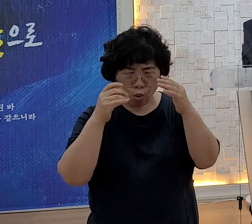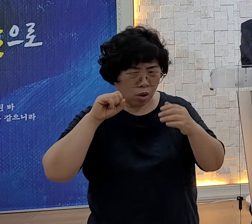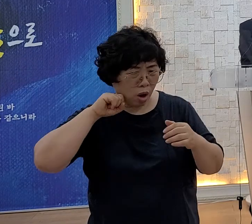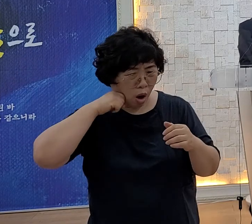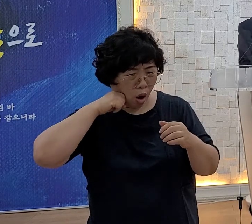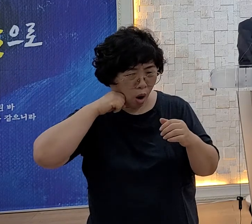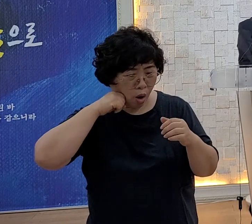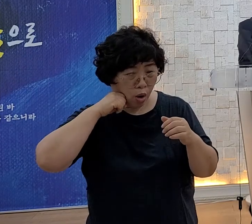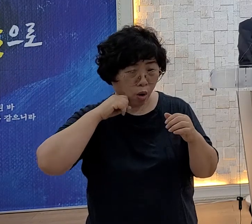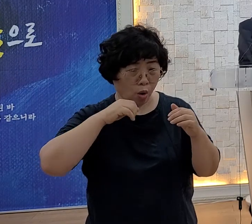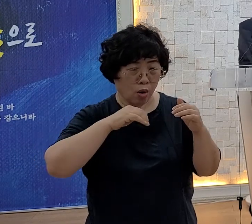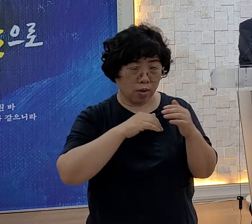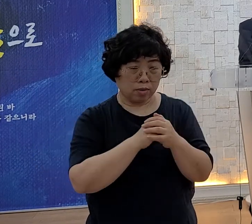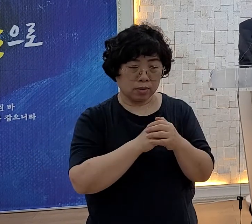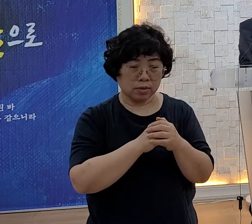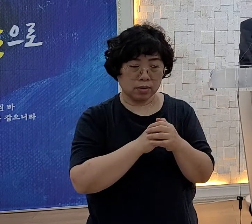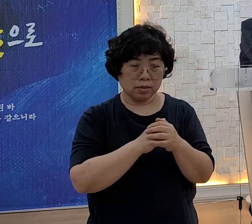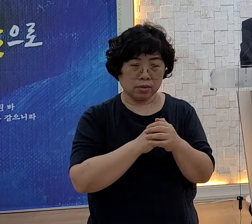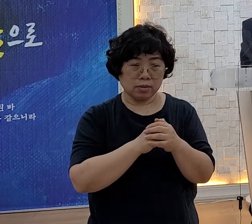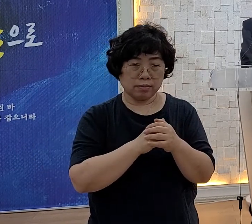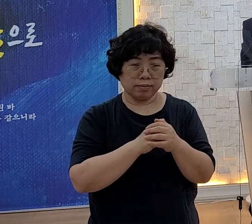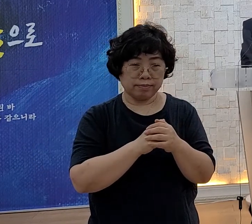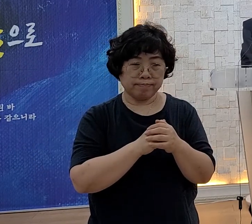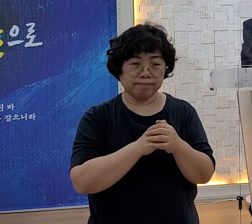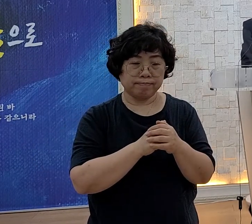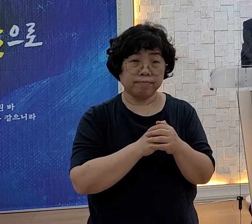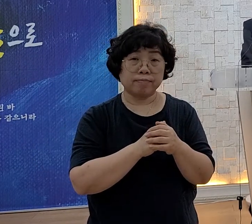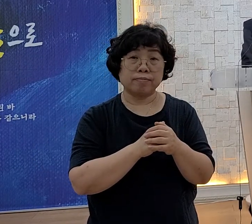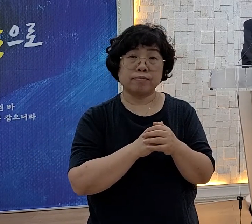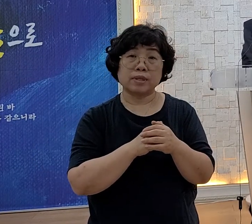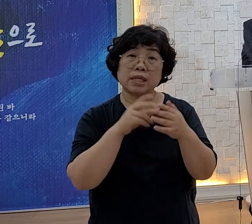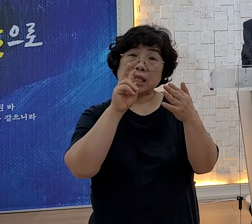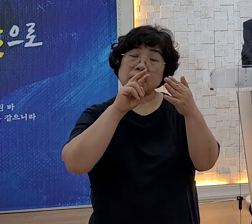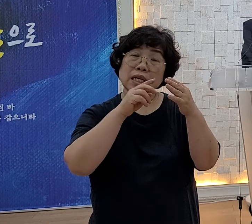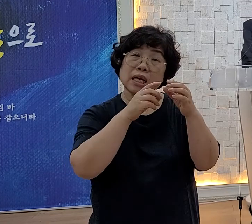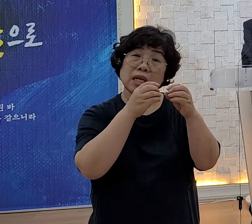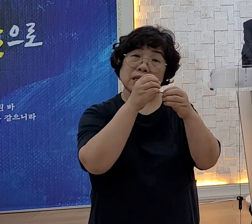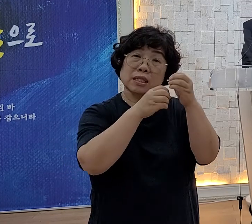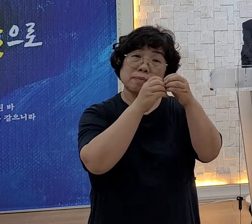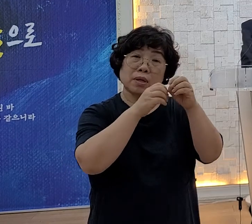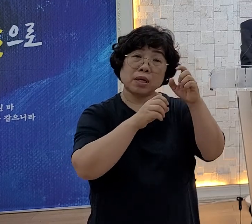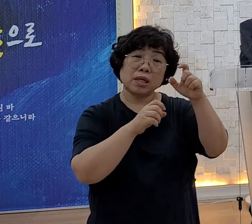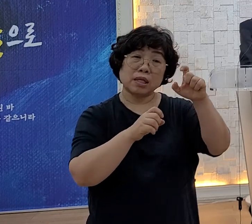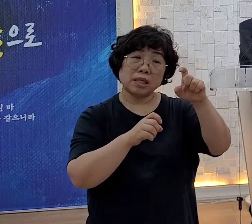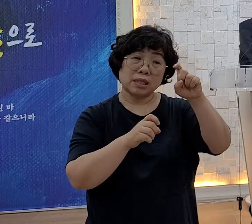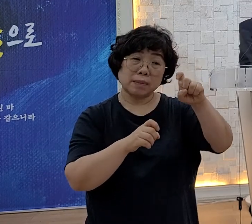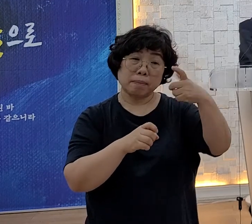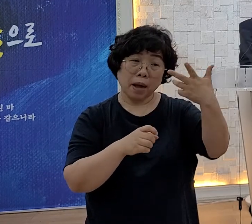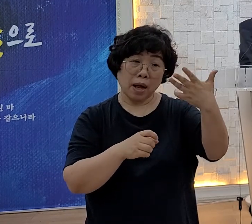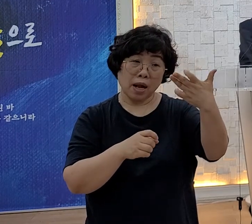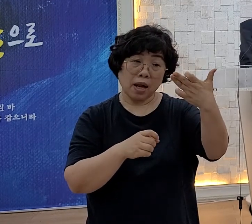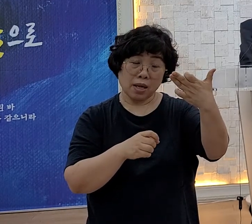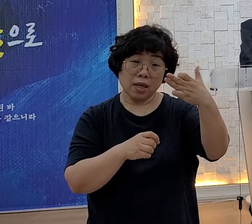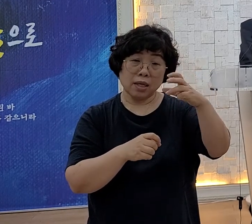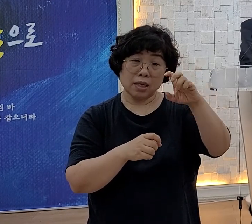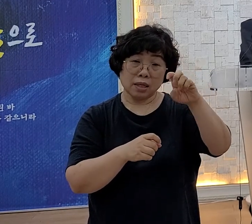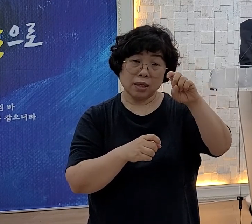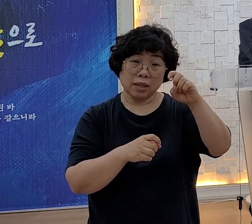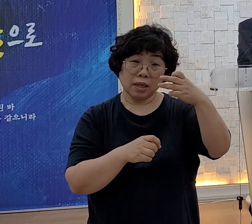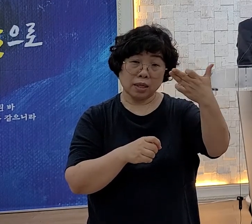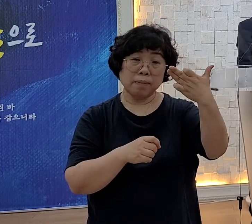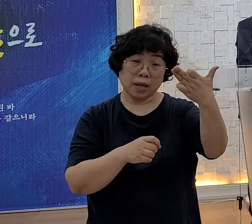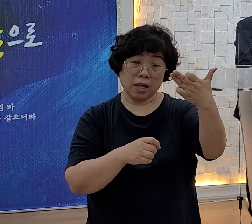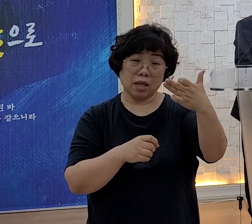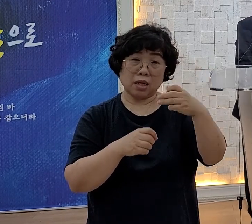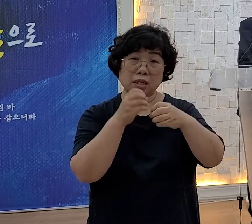이게 18편이에요. 10편 18편 한번 보세요. 이게 평안할 때 잘 나갈 때 좋을